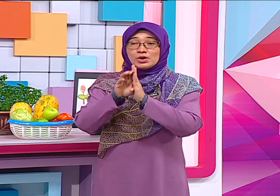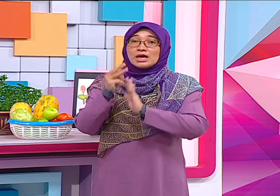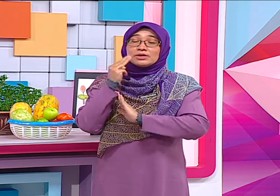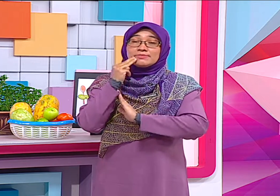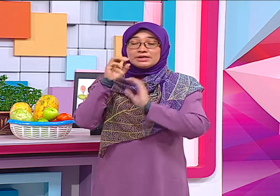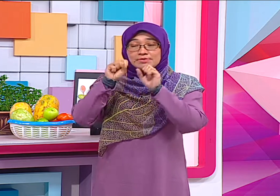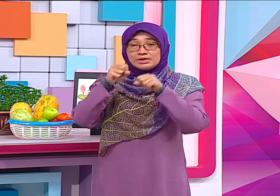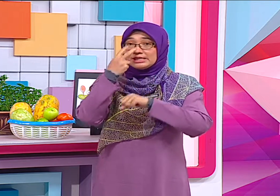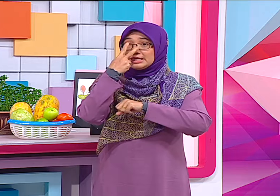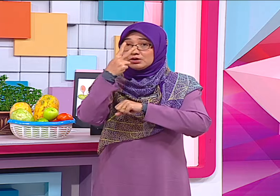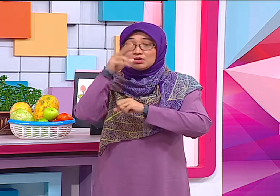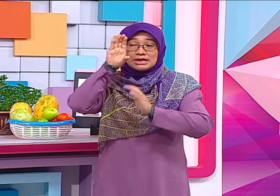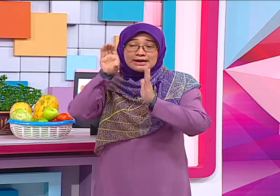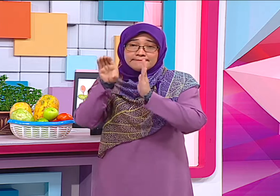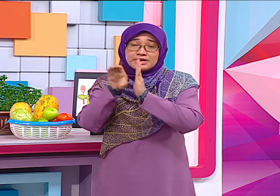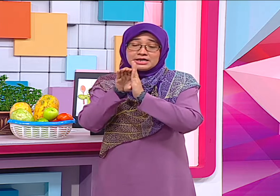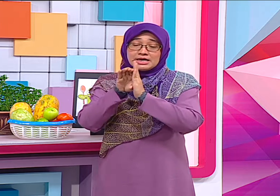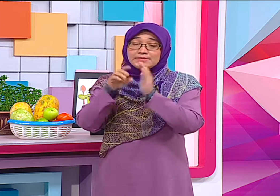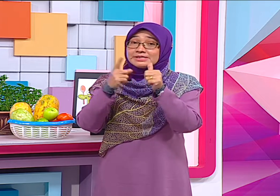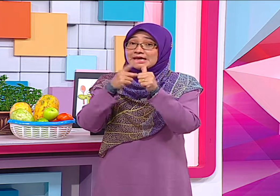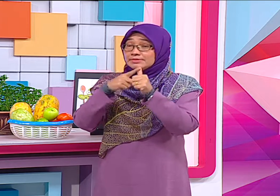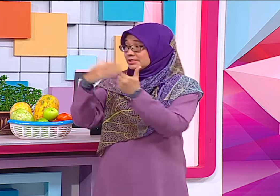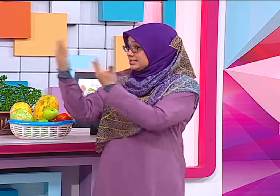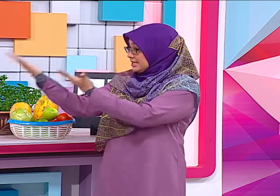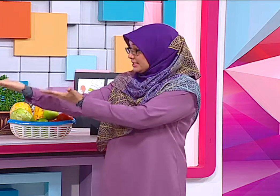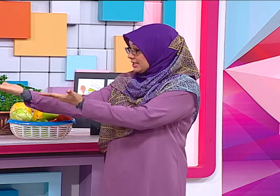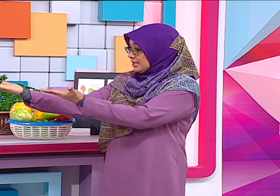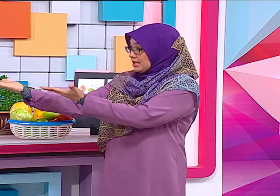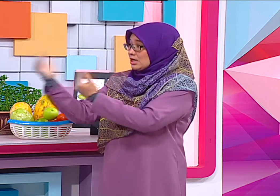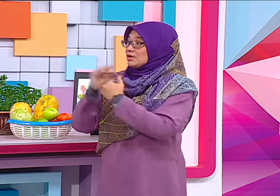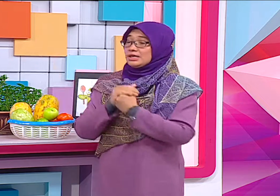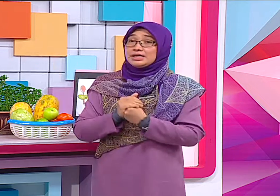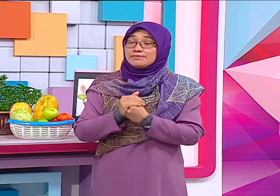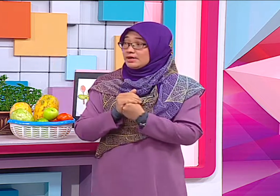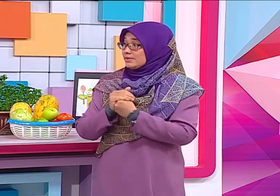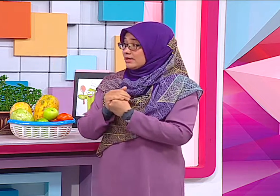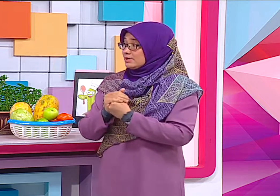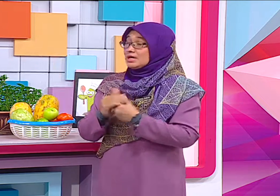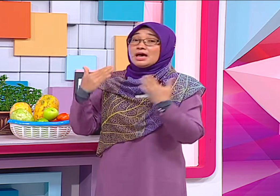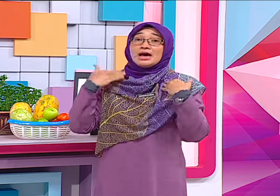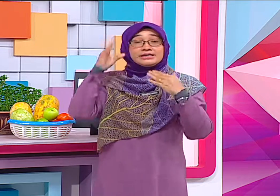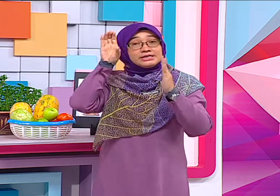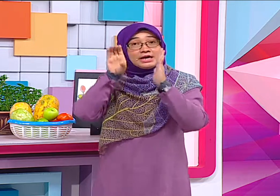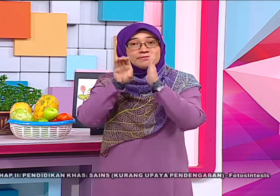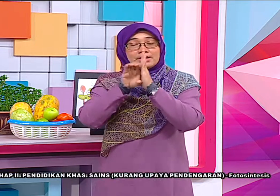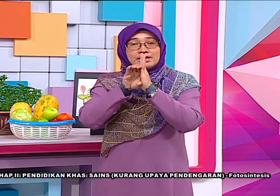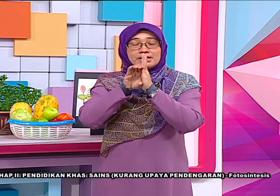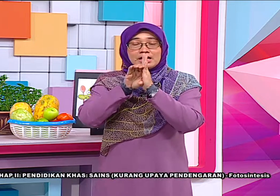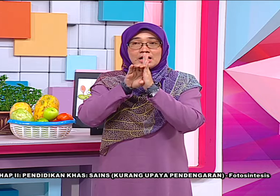Oke Mira boleh tengok gambar yang pertama di sana naik Oke kembali pertama ada gambar